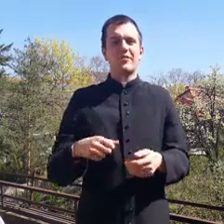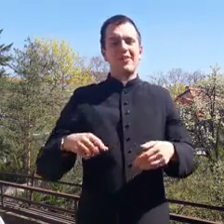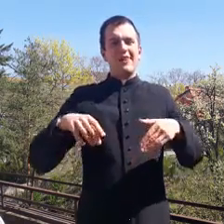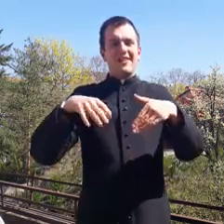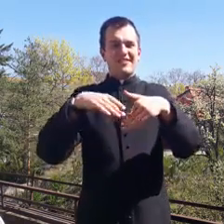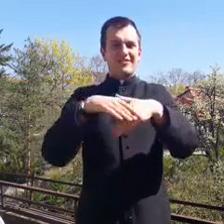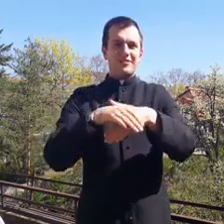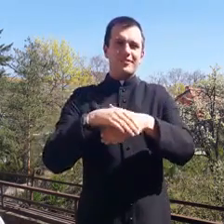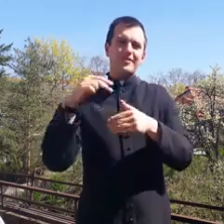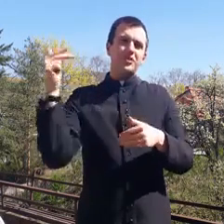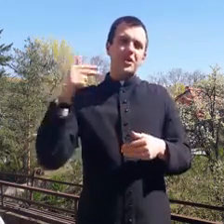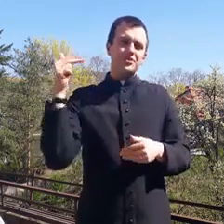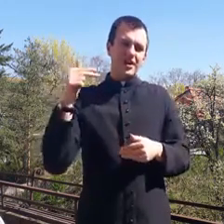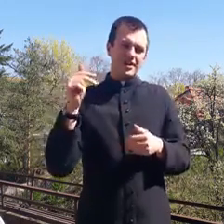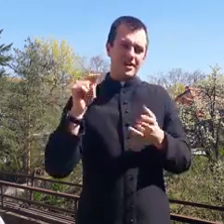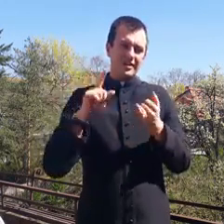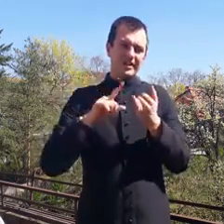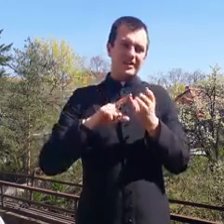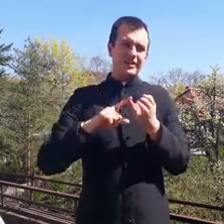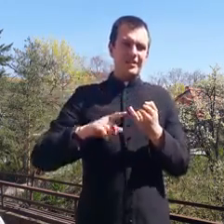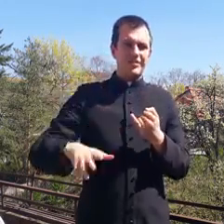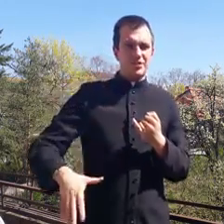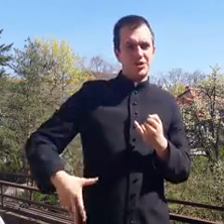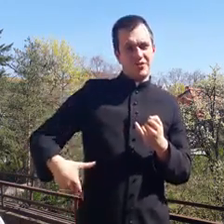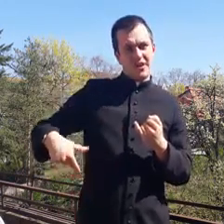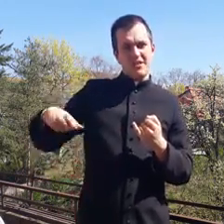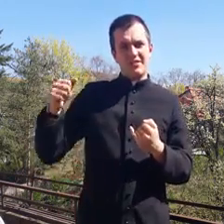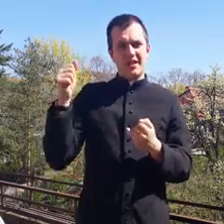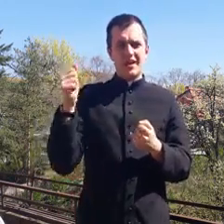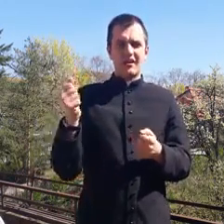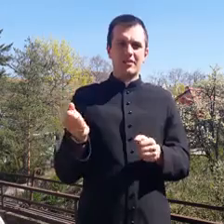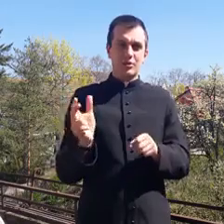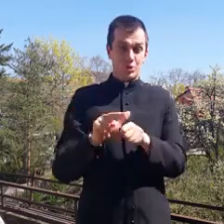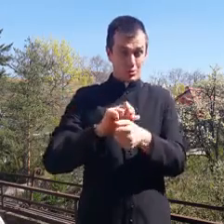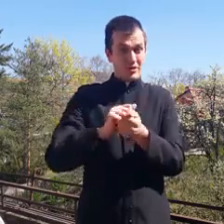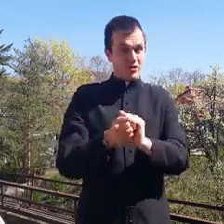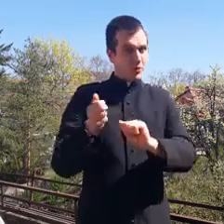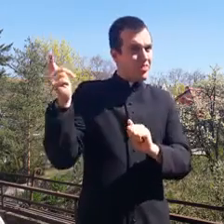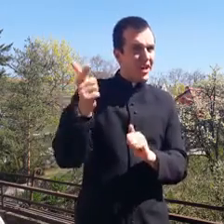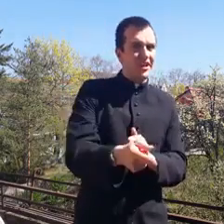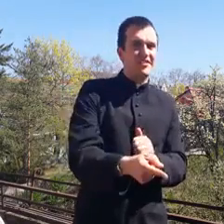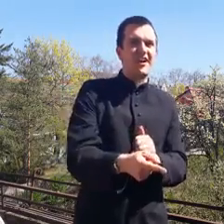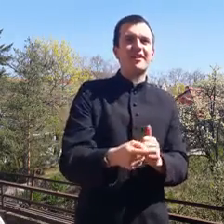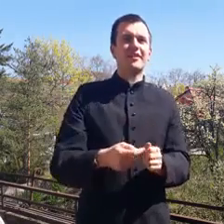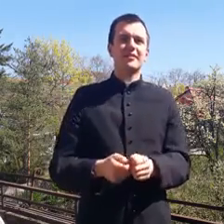w niedzielę i święta są zakazane